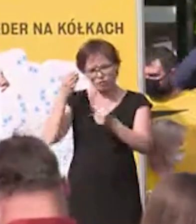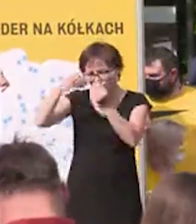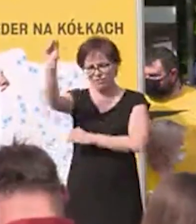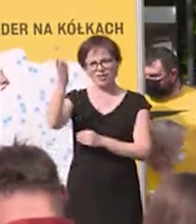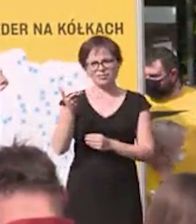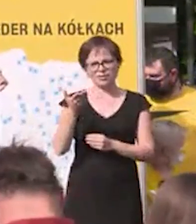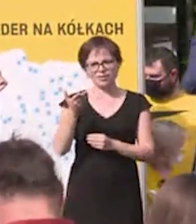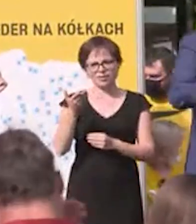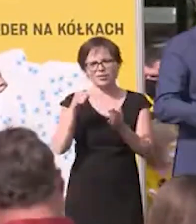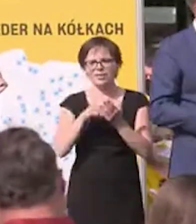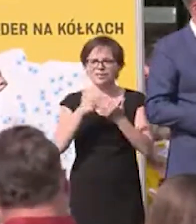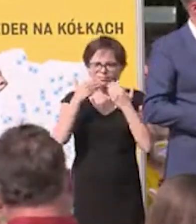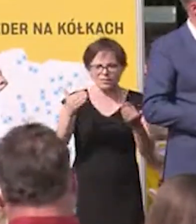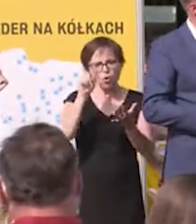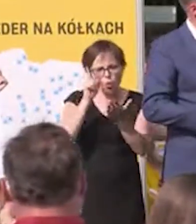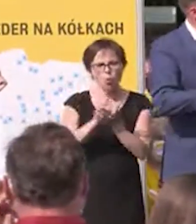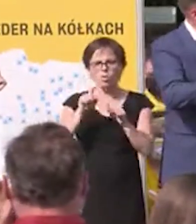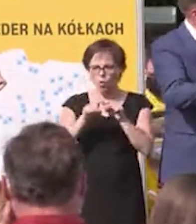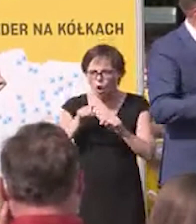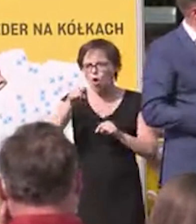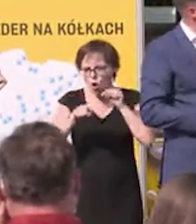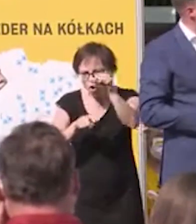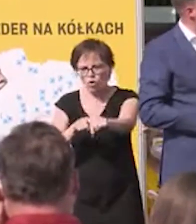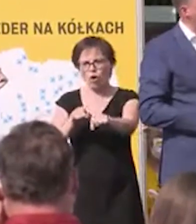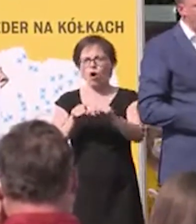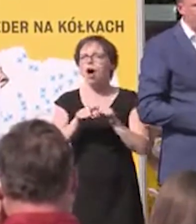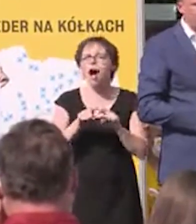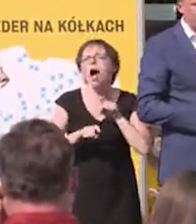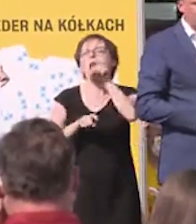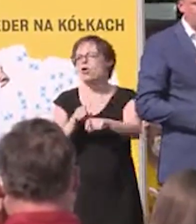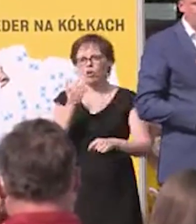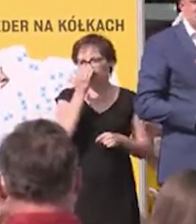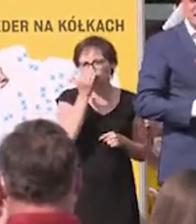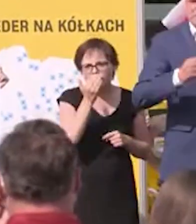nam zrobić następny krok. Co jest tym następnym krokiem?